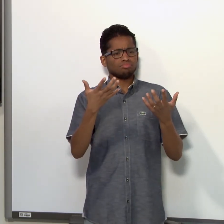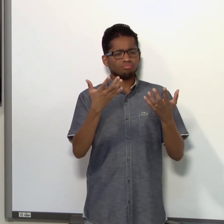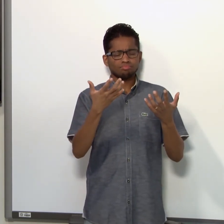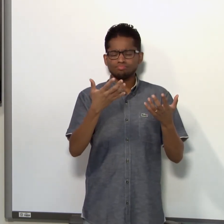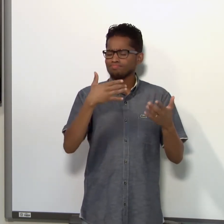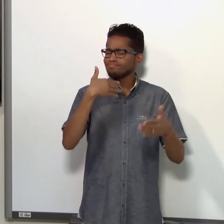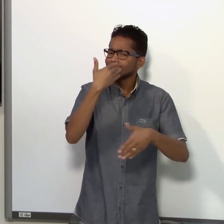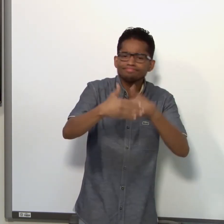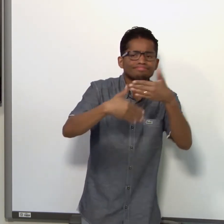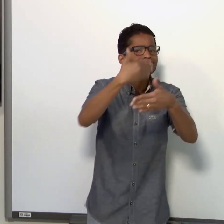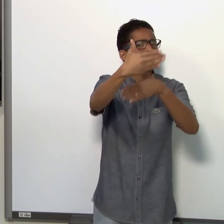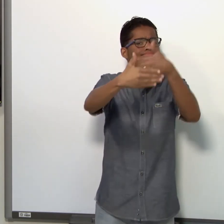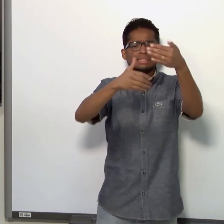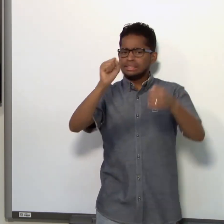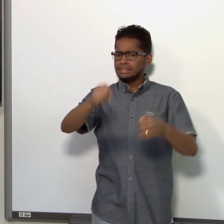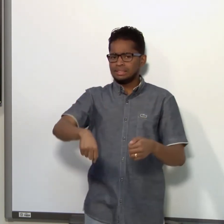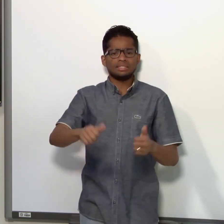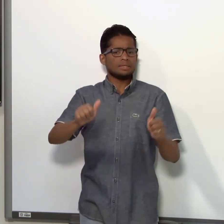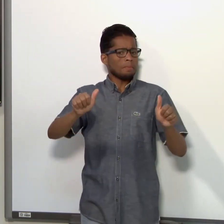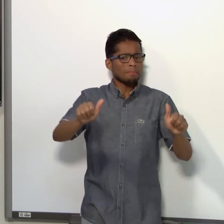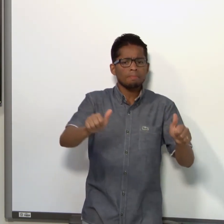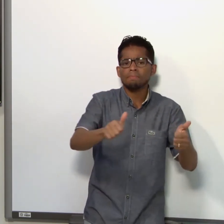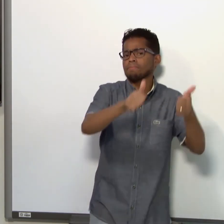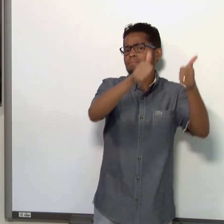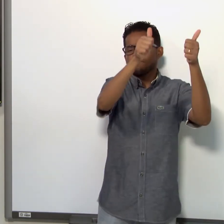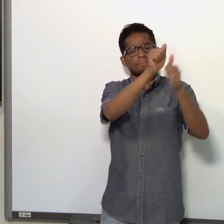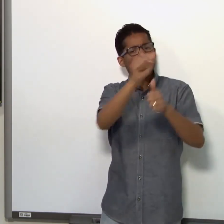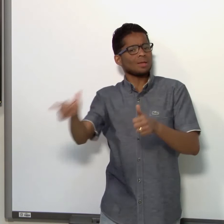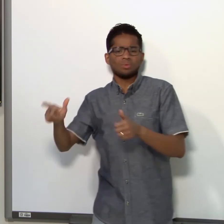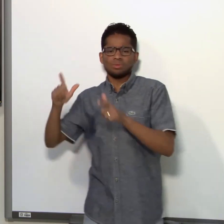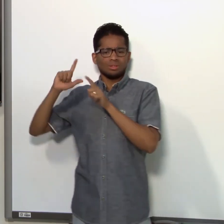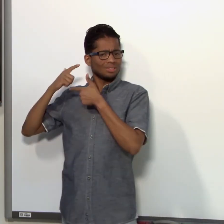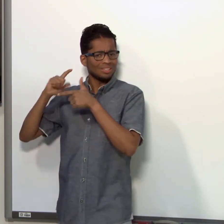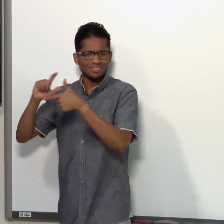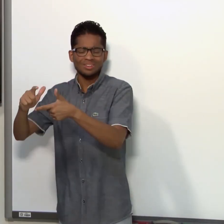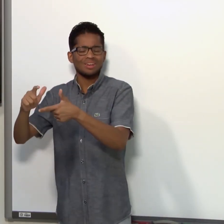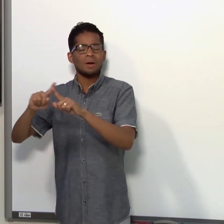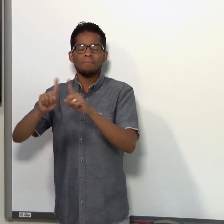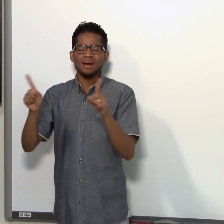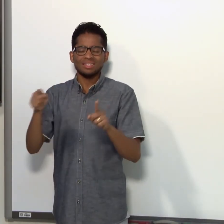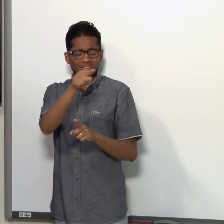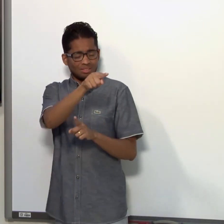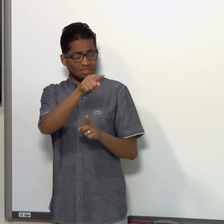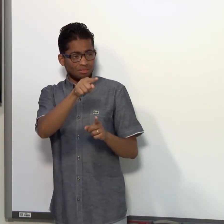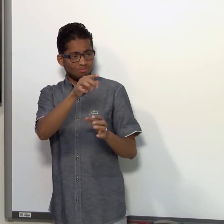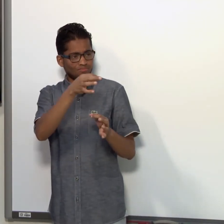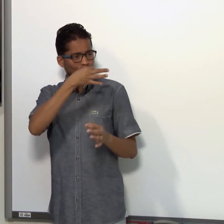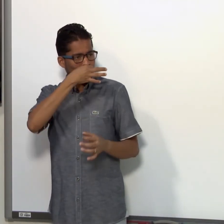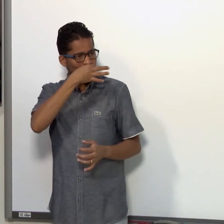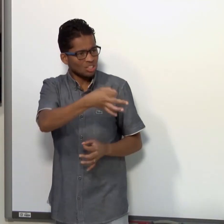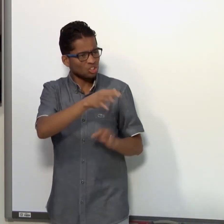aceita a língua de sinais, a cultura surda, promove o desenvolvimento